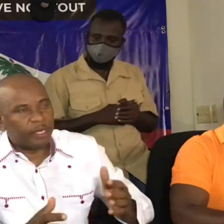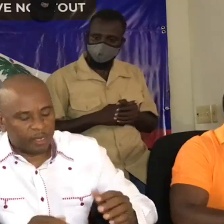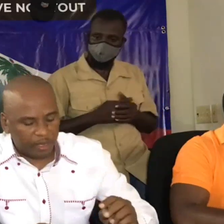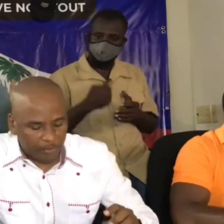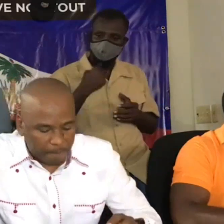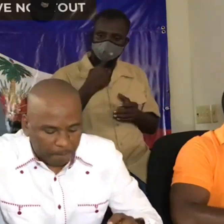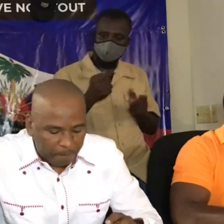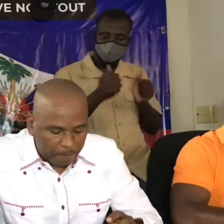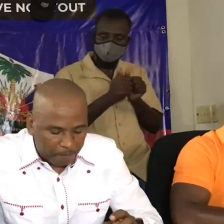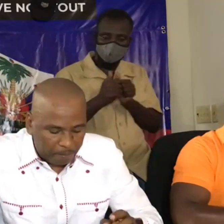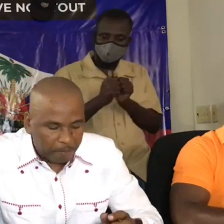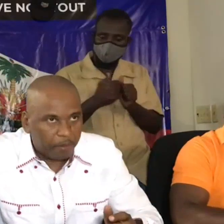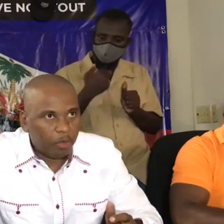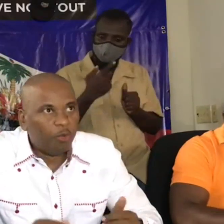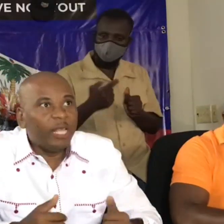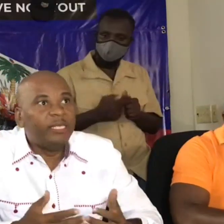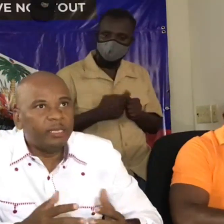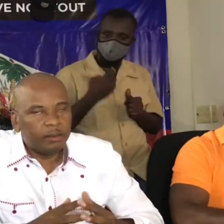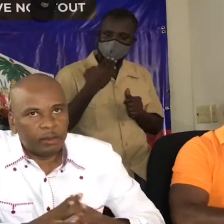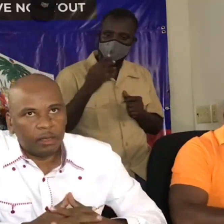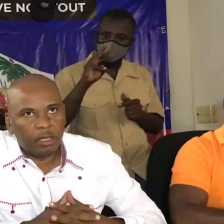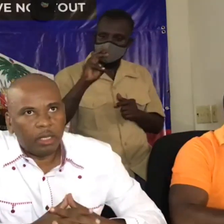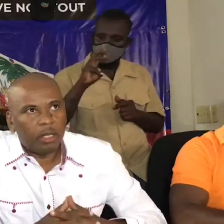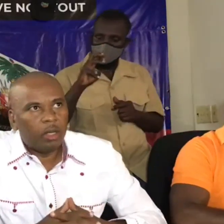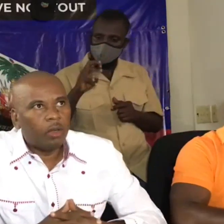Dans le même sens, là, nous voulons dire,